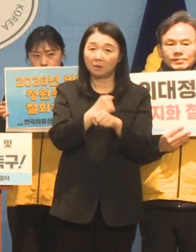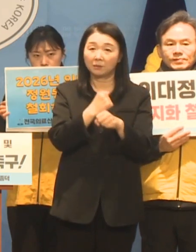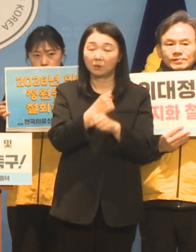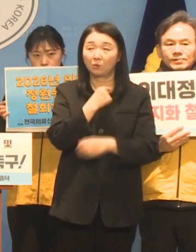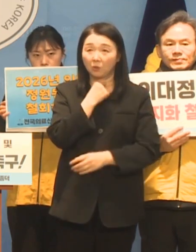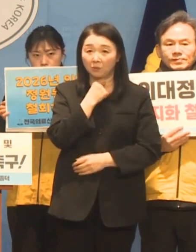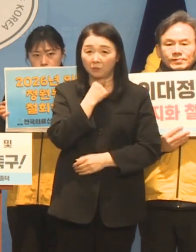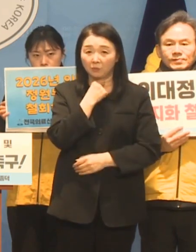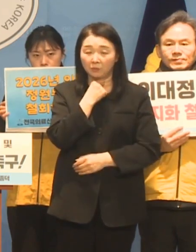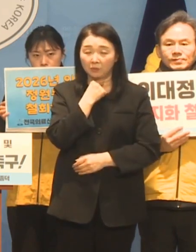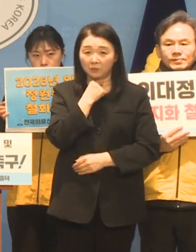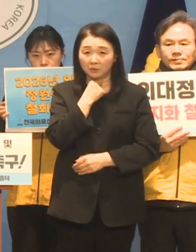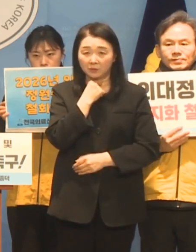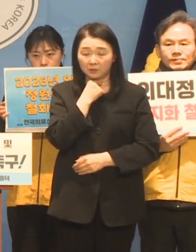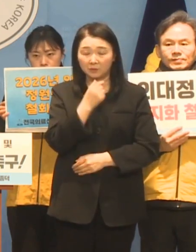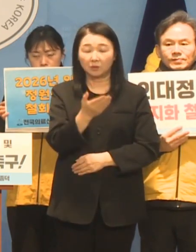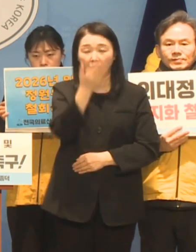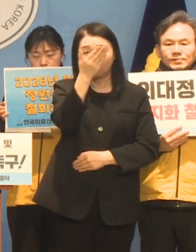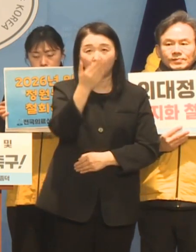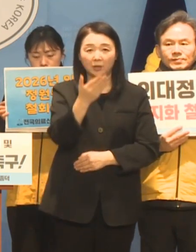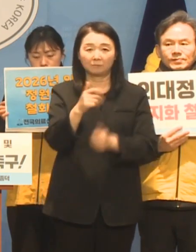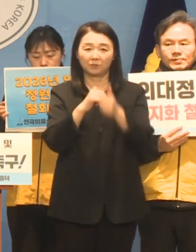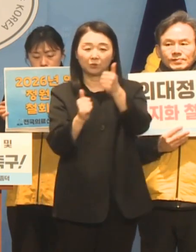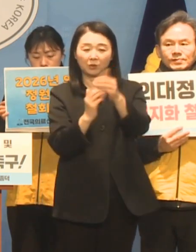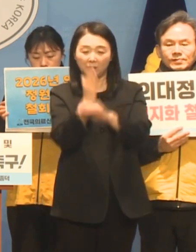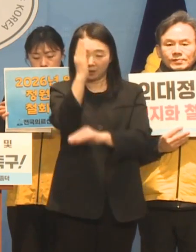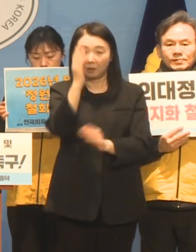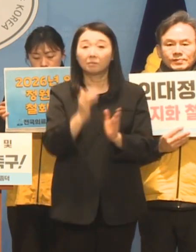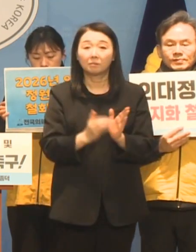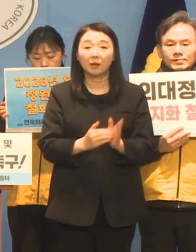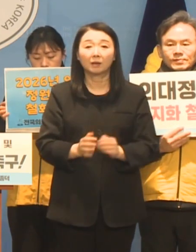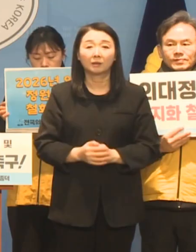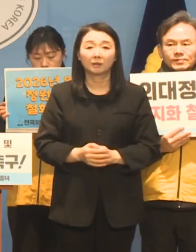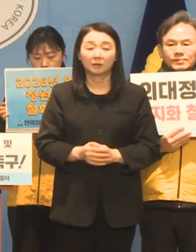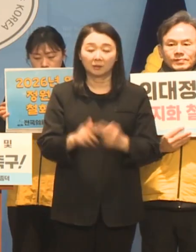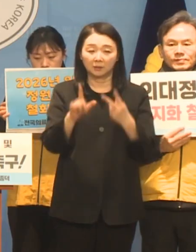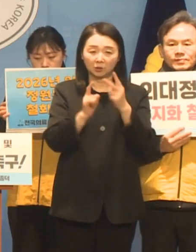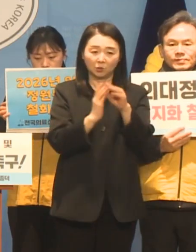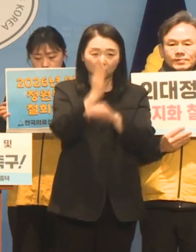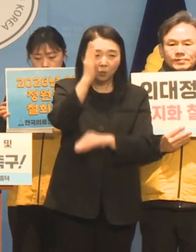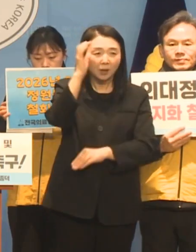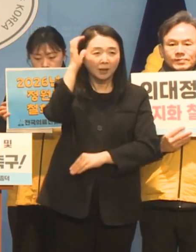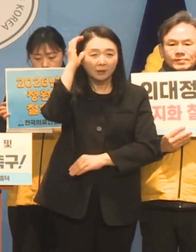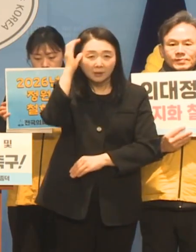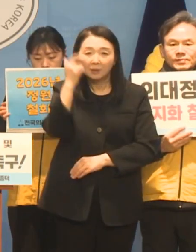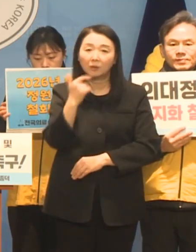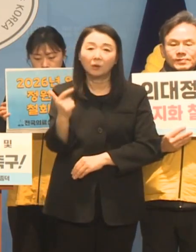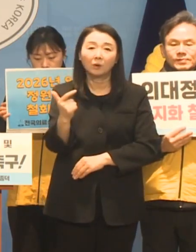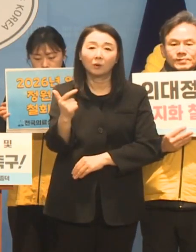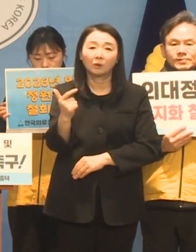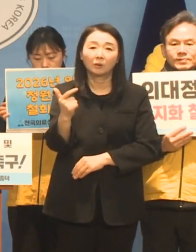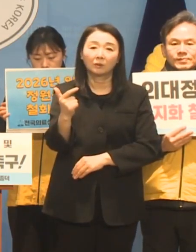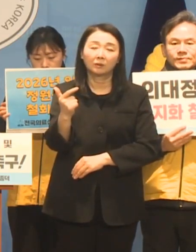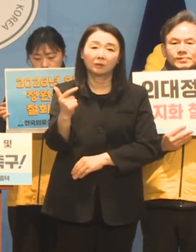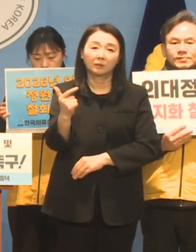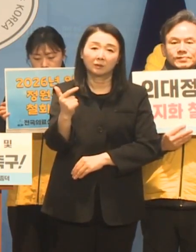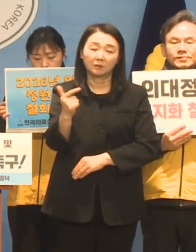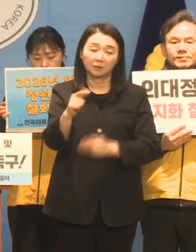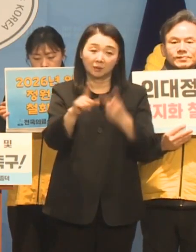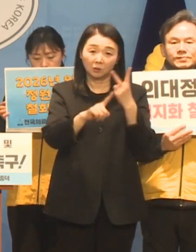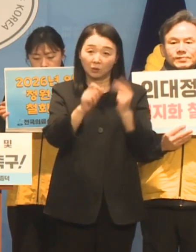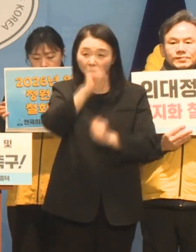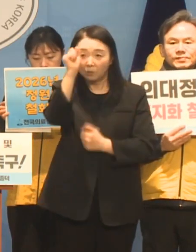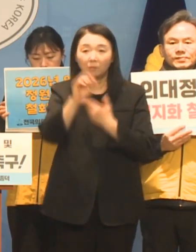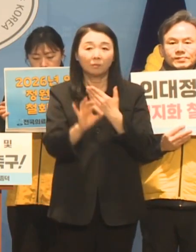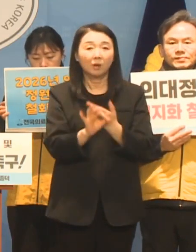국회 상임위 법안심사소위 통과했습니다. 2월에 통과될 줄 알고 있었습니다. 그랬다면